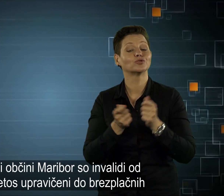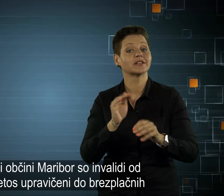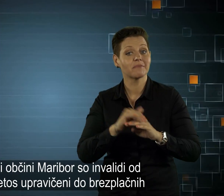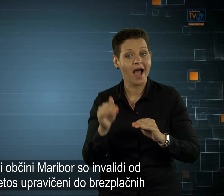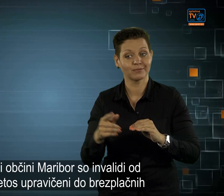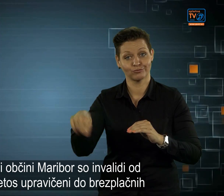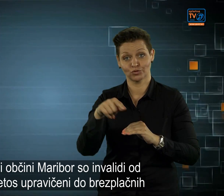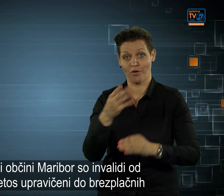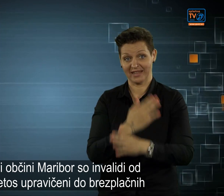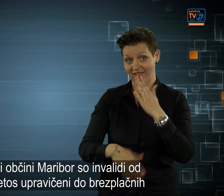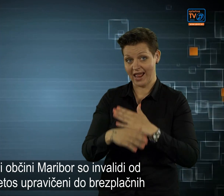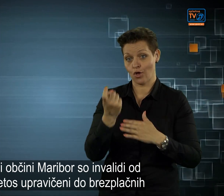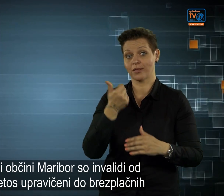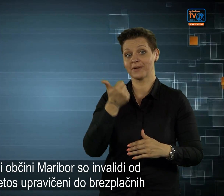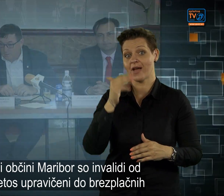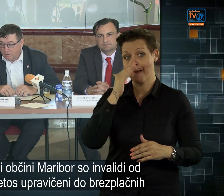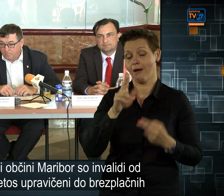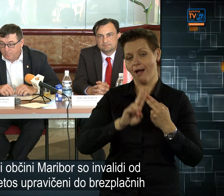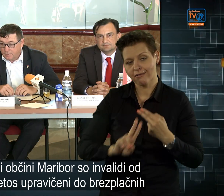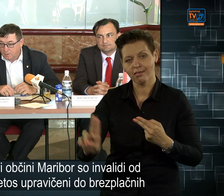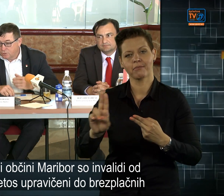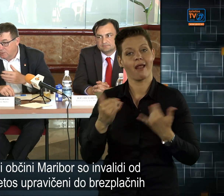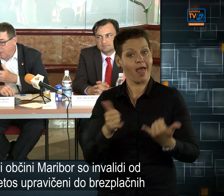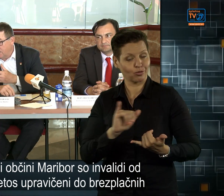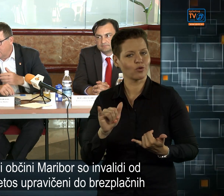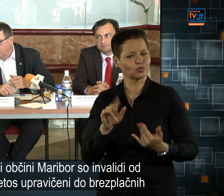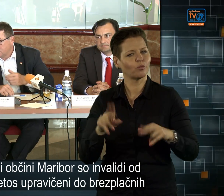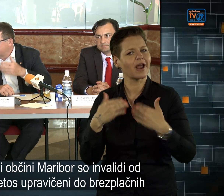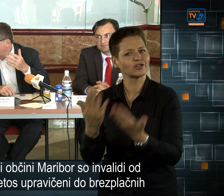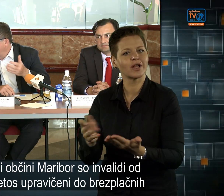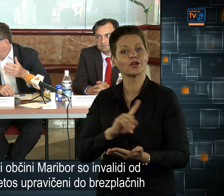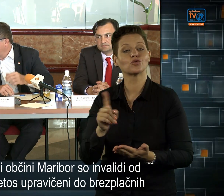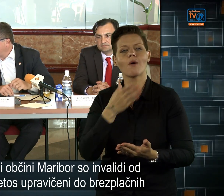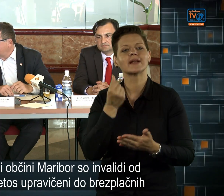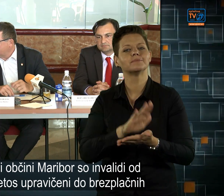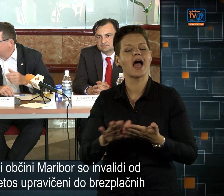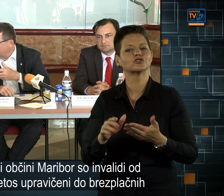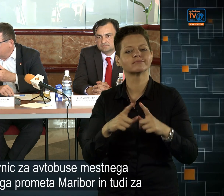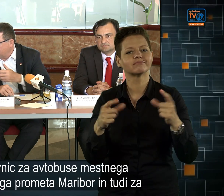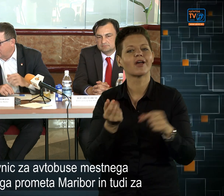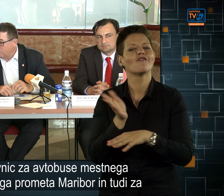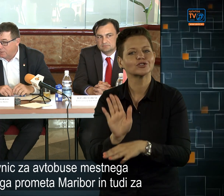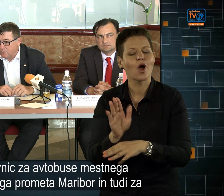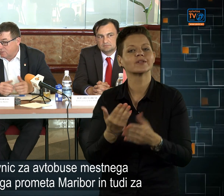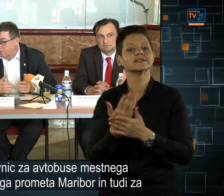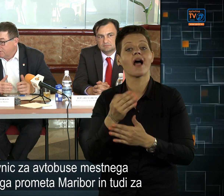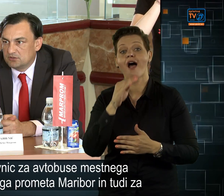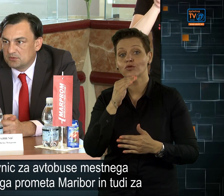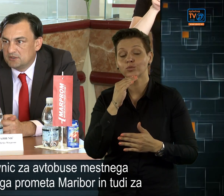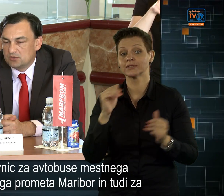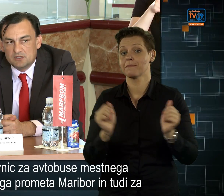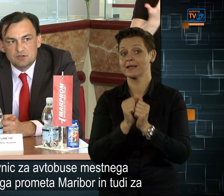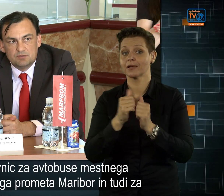V Mestni občini Maribor so invalidi od 1. maja letos upravičeni do brezplačnih vozovnic za avtobuse